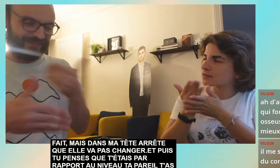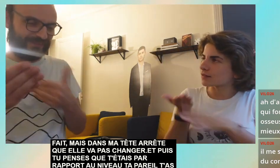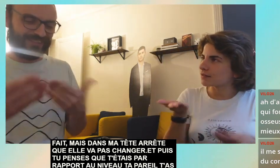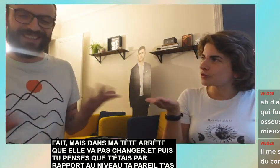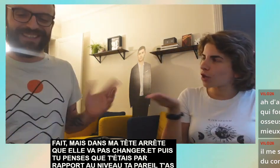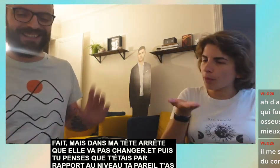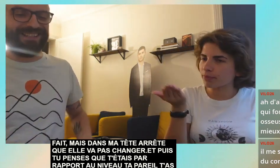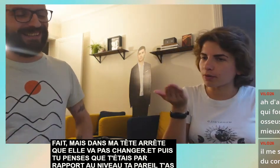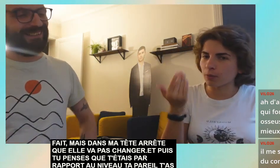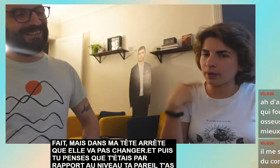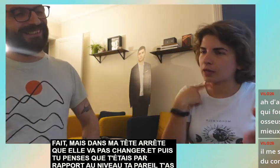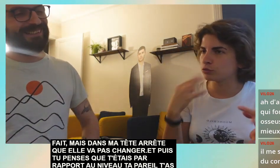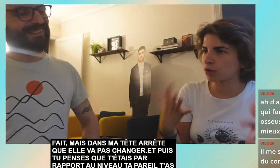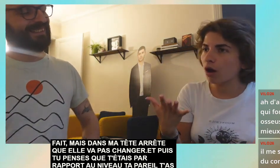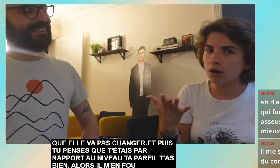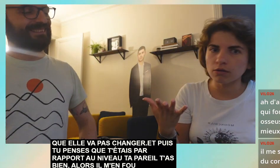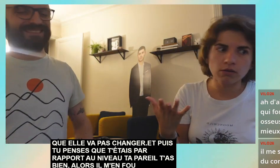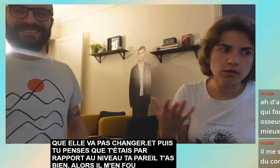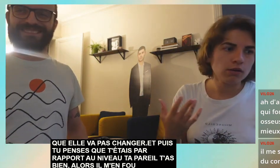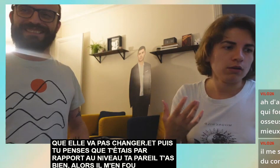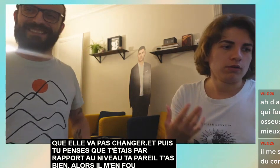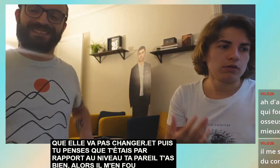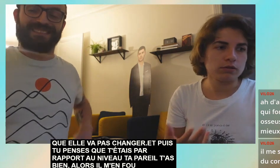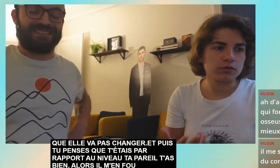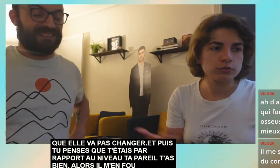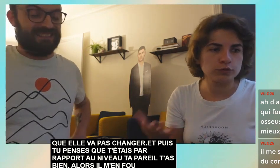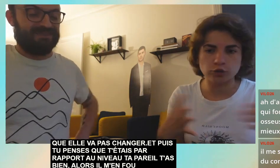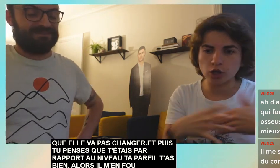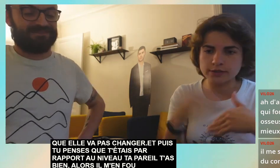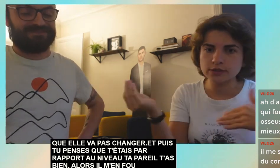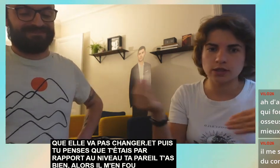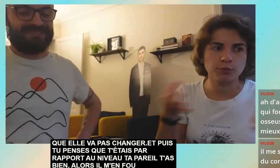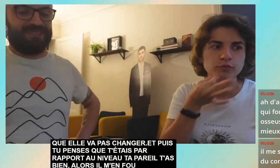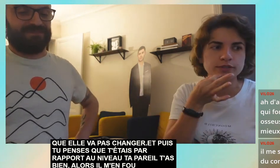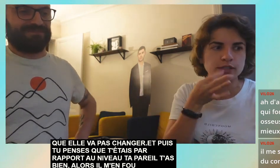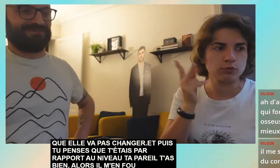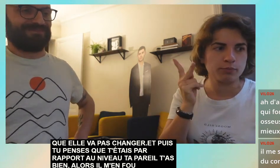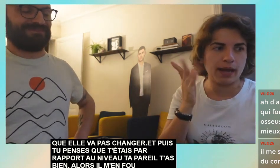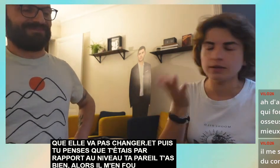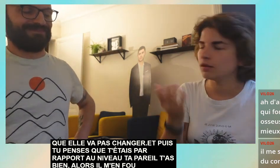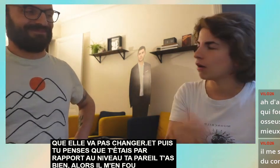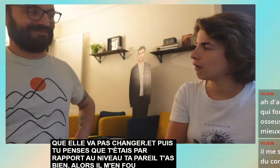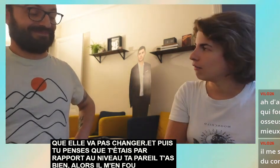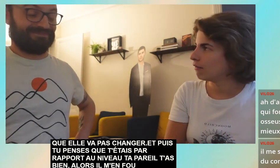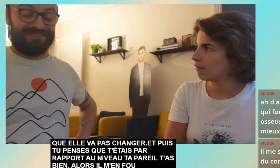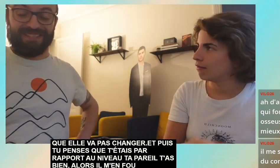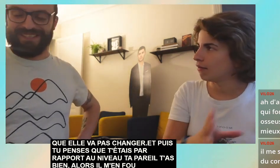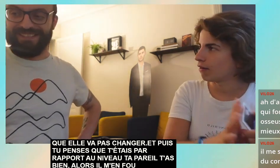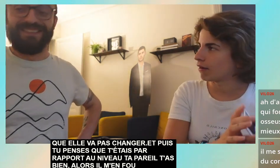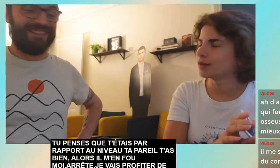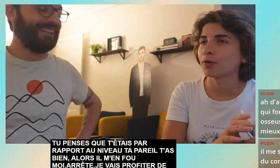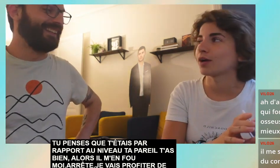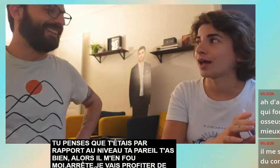Arrête, stop, perds du temps. Je suis sortie, j'avais profité de Paris. Là. À